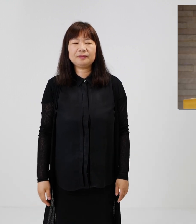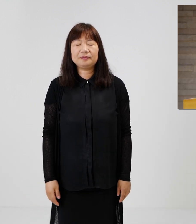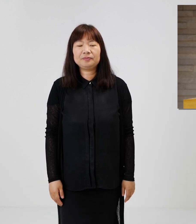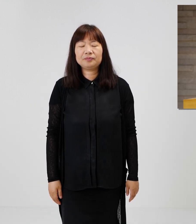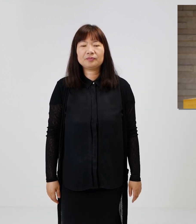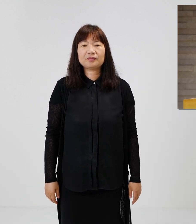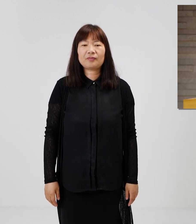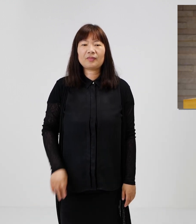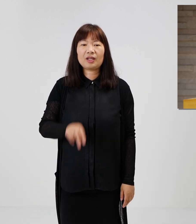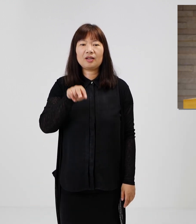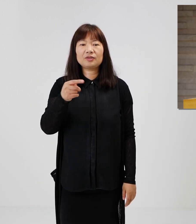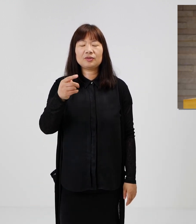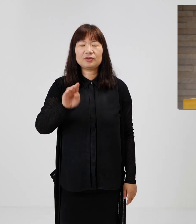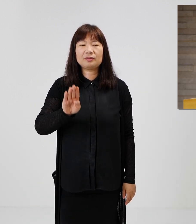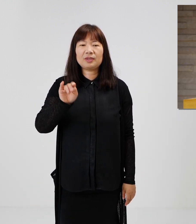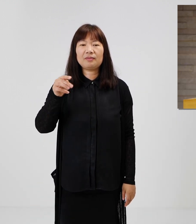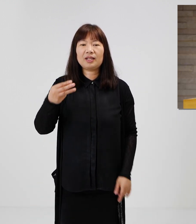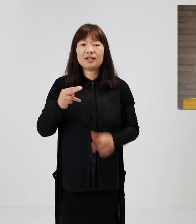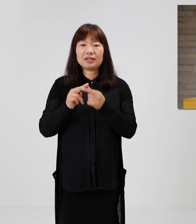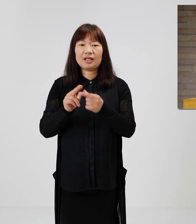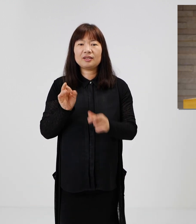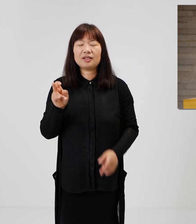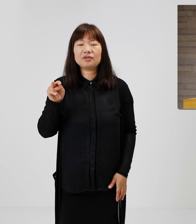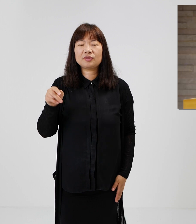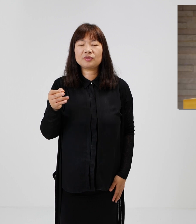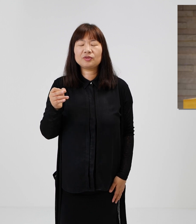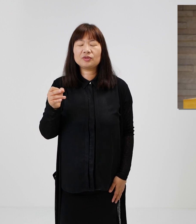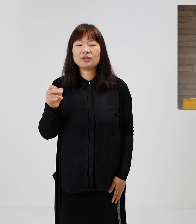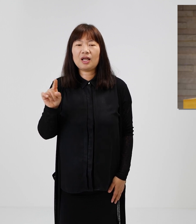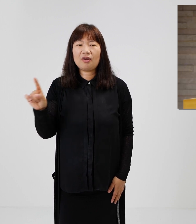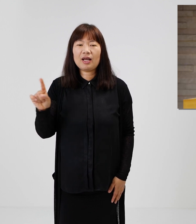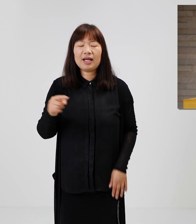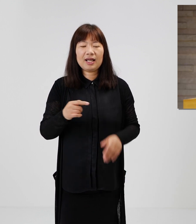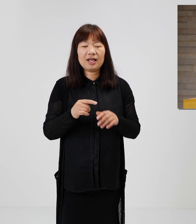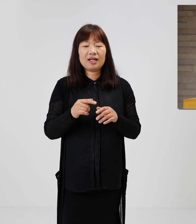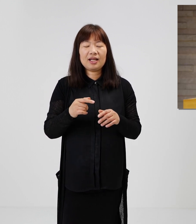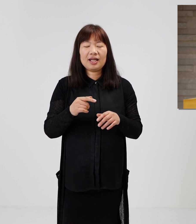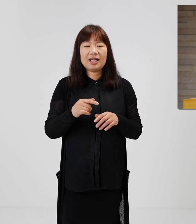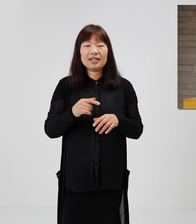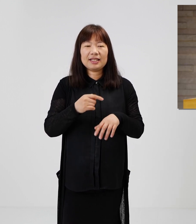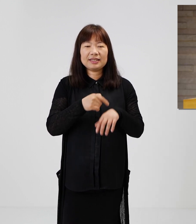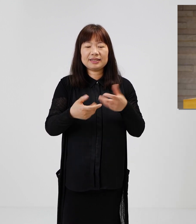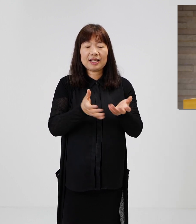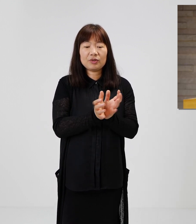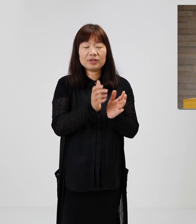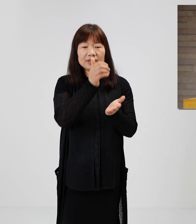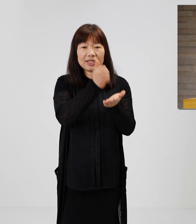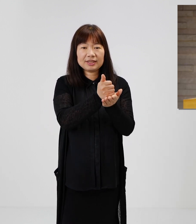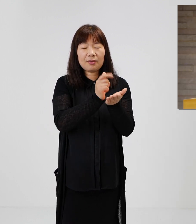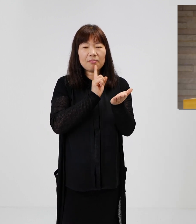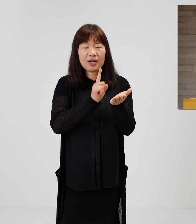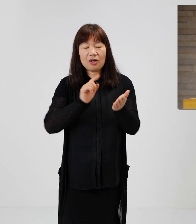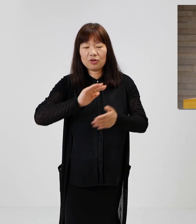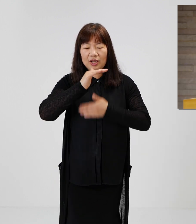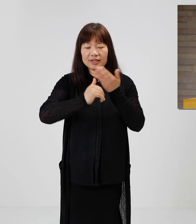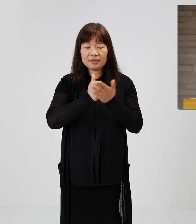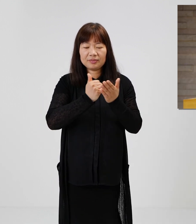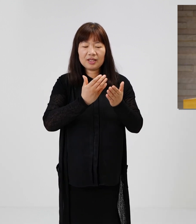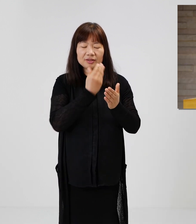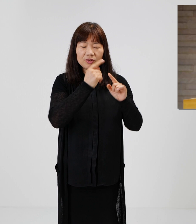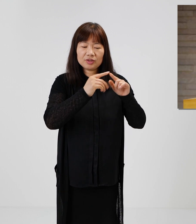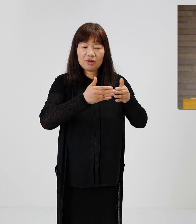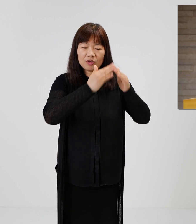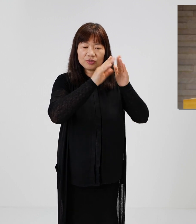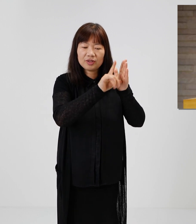시작. 스룹바벨과 예수아와 기타 이스라엘 족장들이 이르되 우리 하나님의 성전을 건축하는데